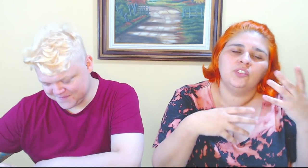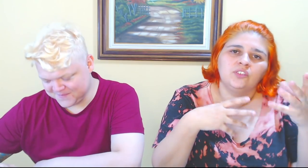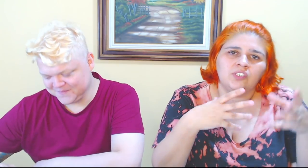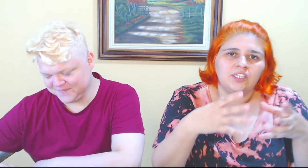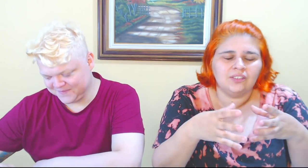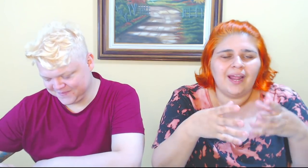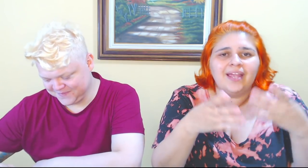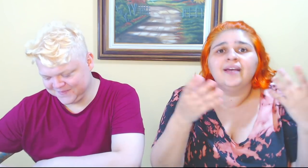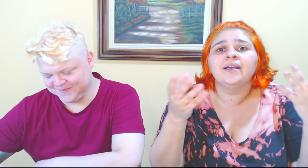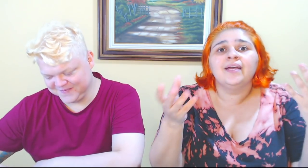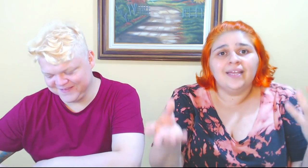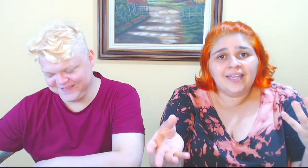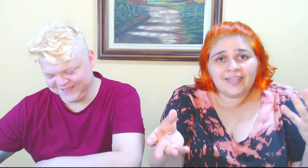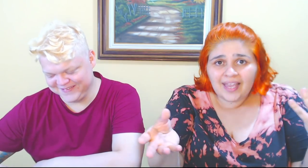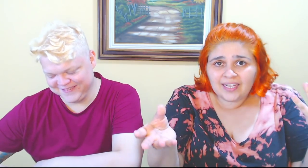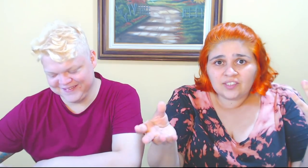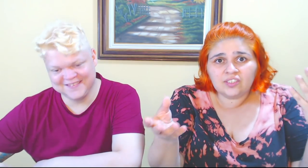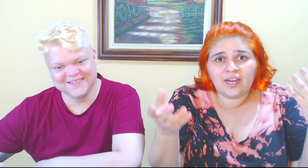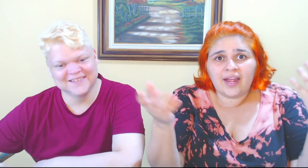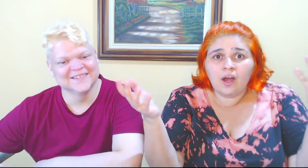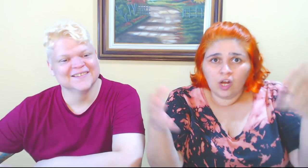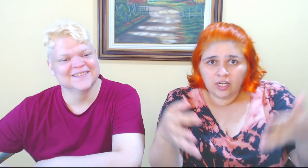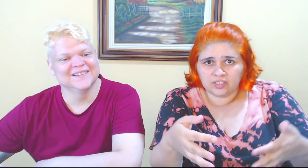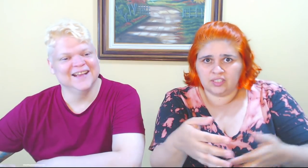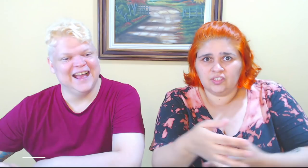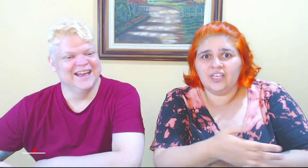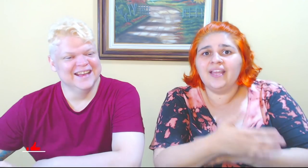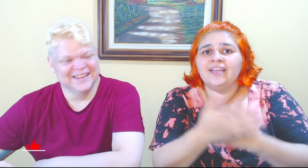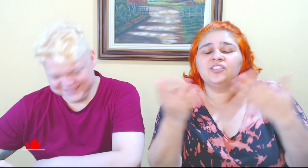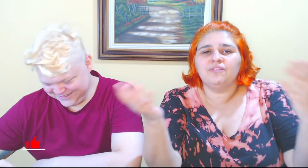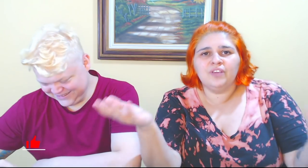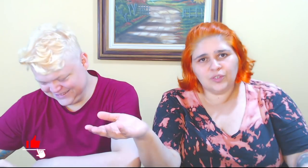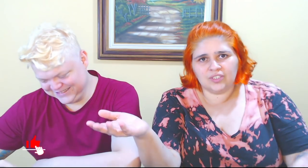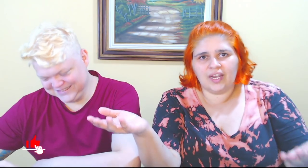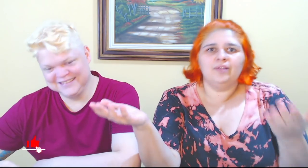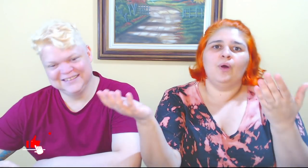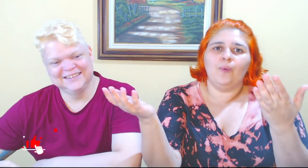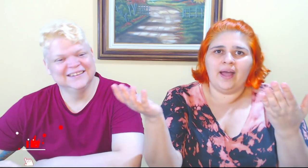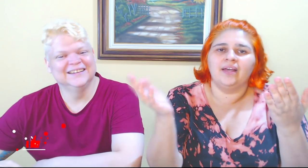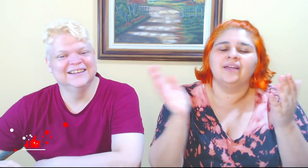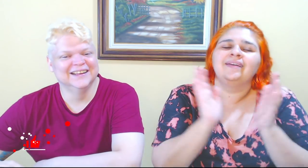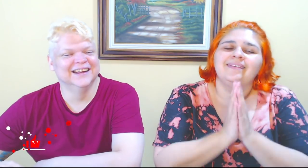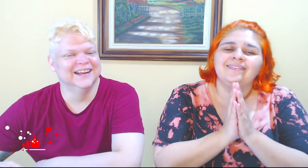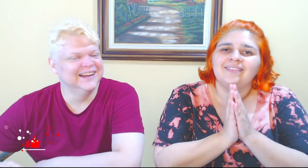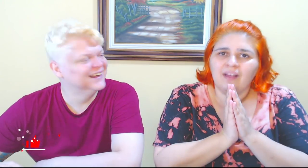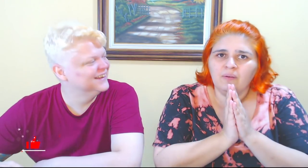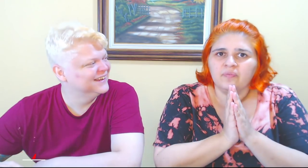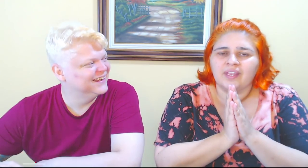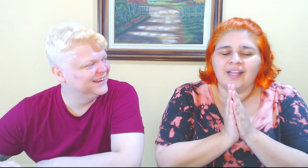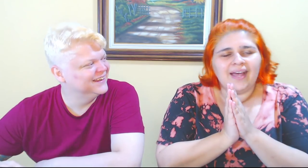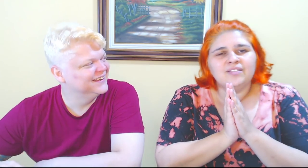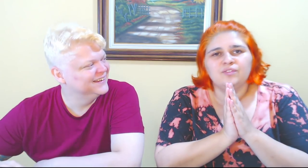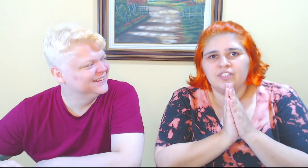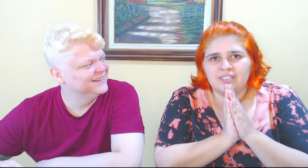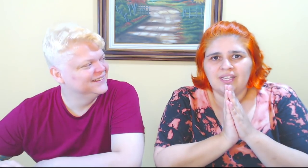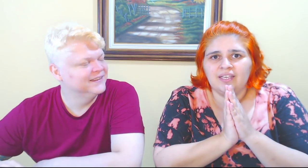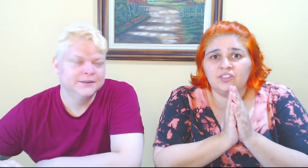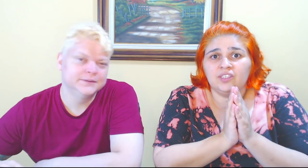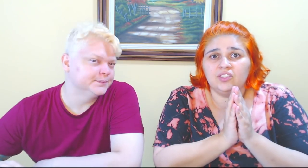antes da estreia E Tenet estreia hoje E este vídeo está indo ao ar Então, caso você esteja